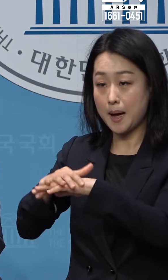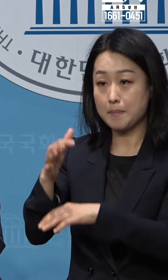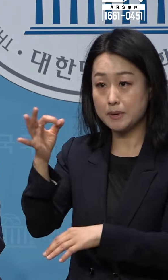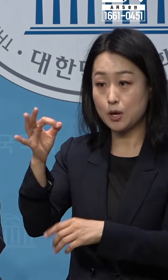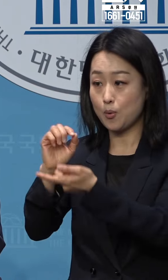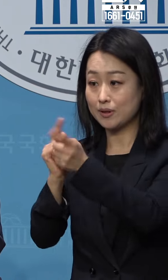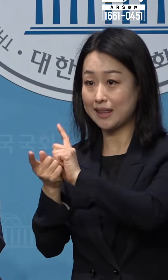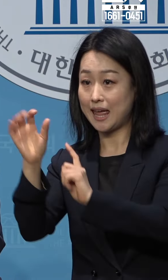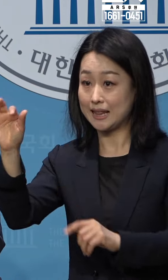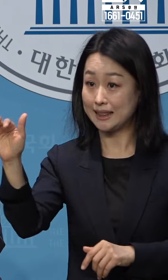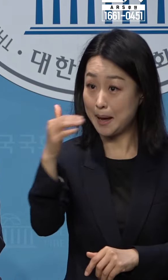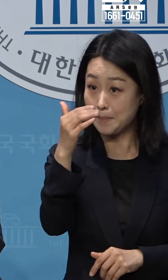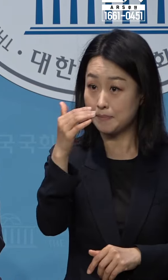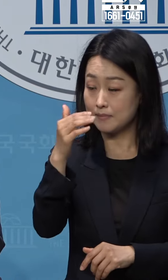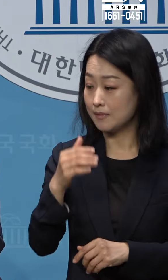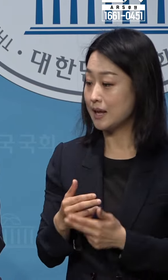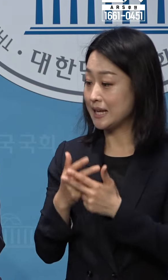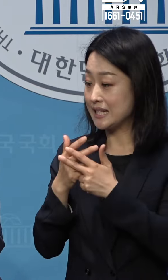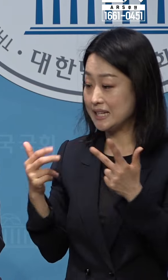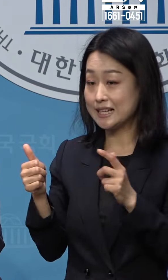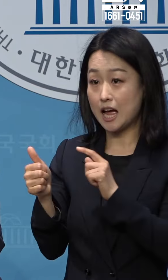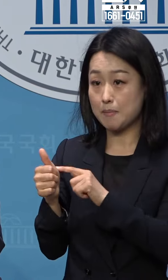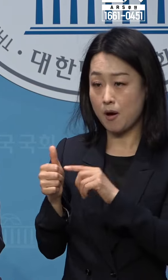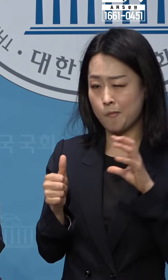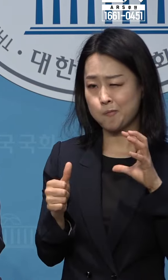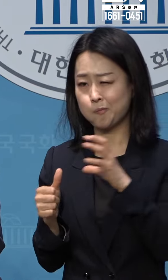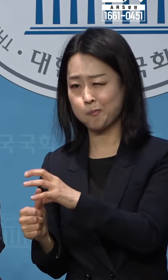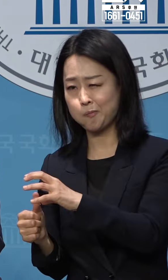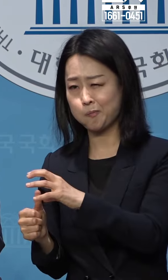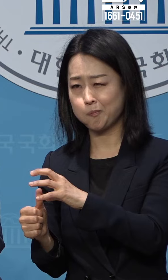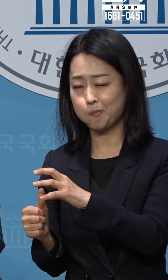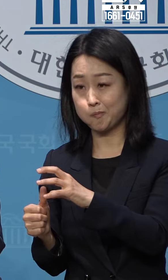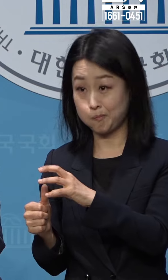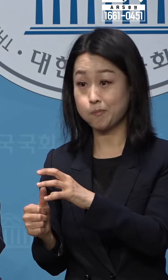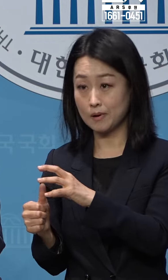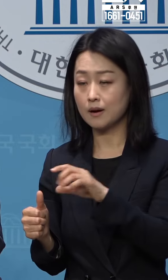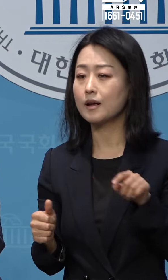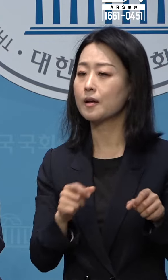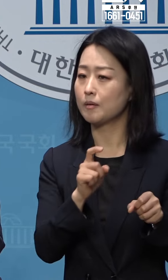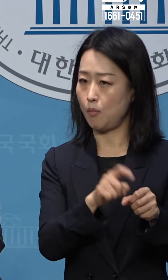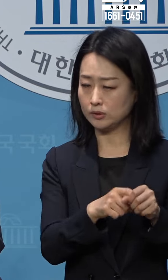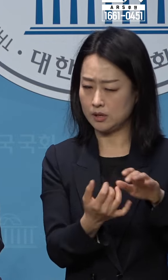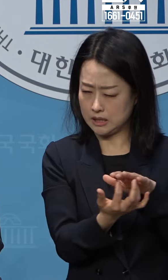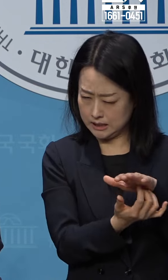대납은 이재명 대표를 얽어려는